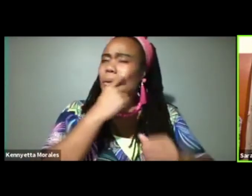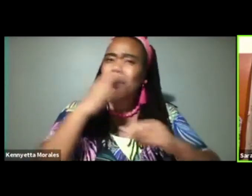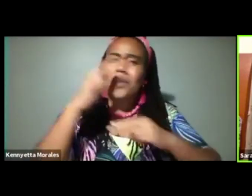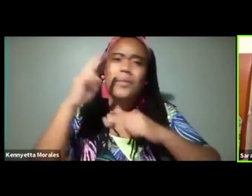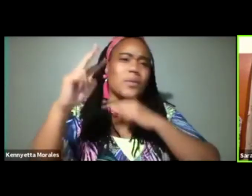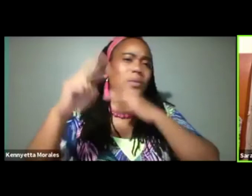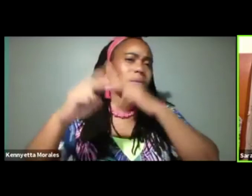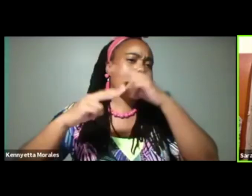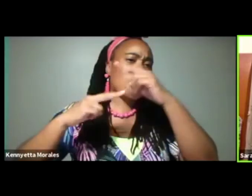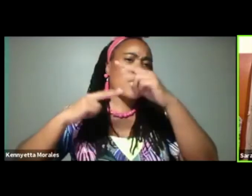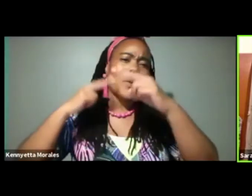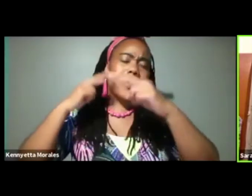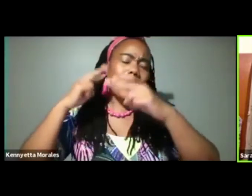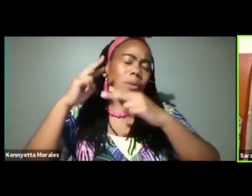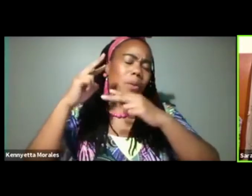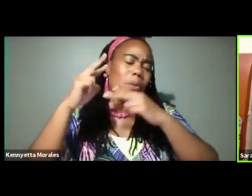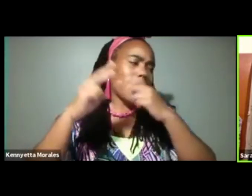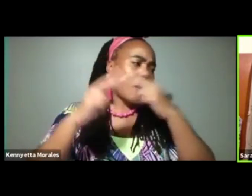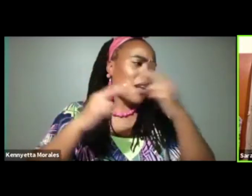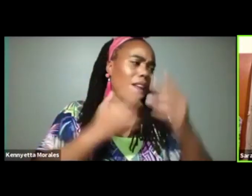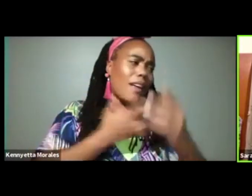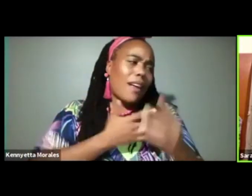ojos.